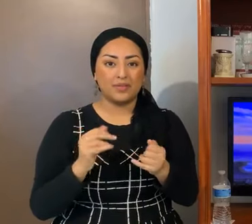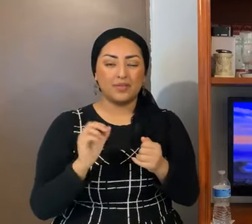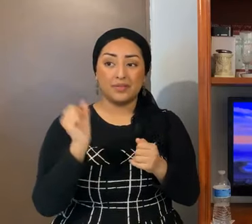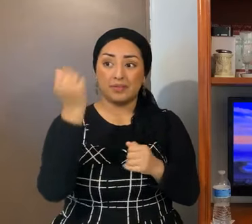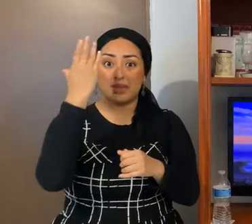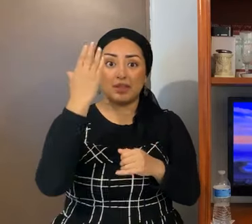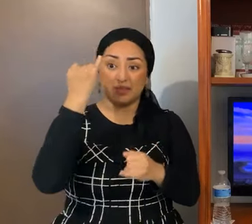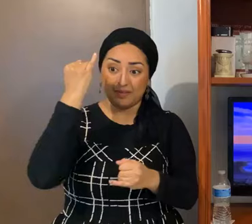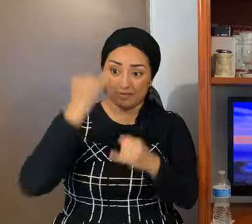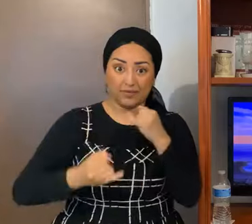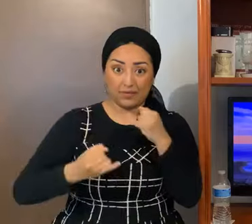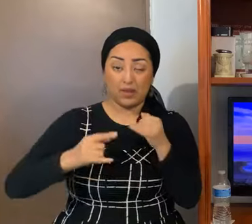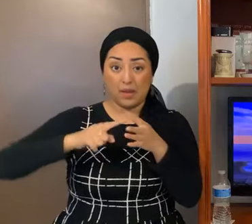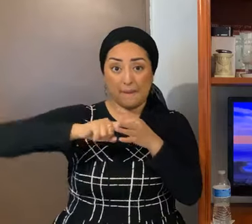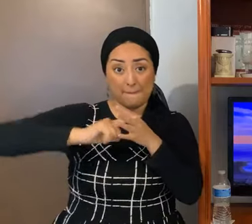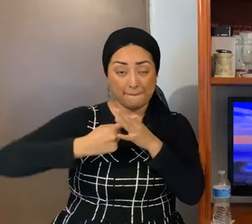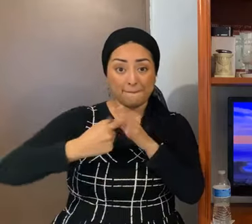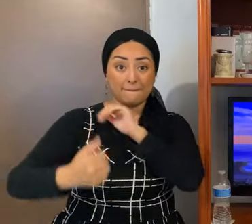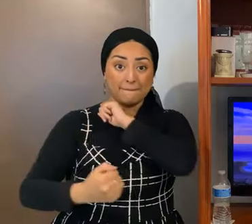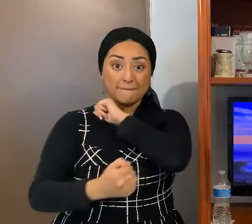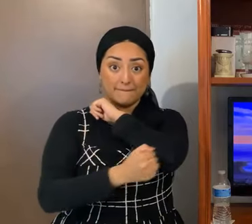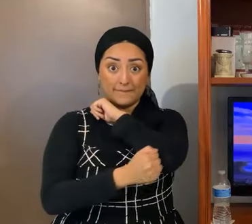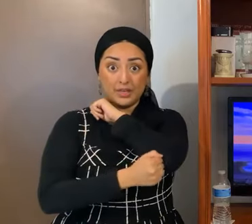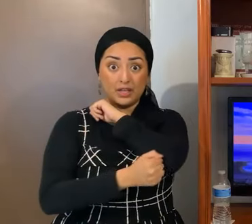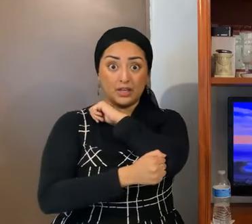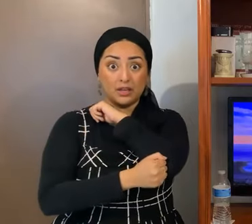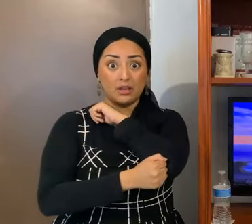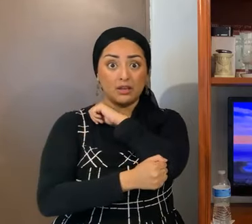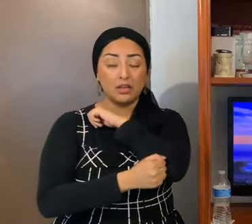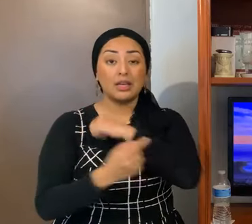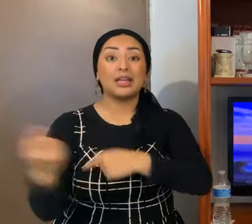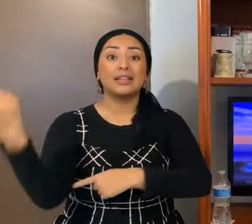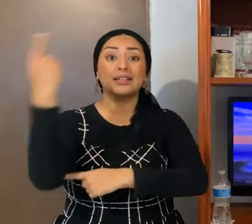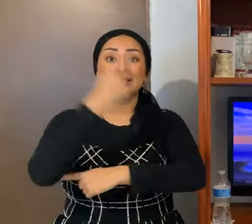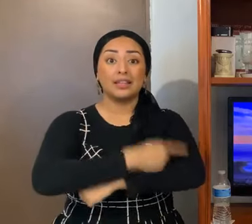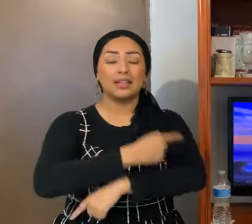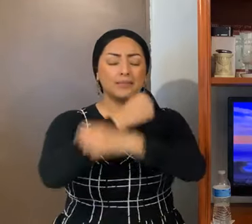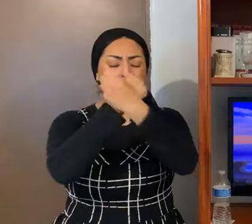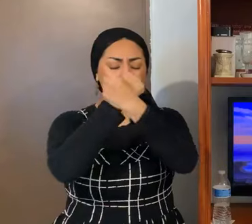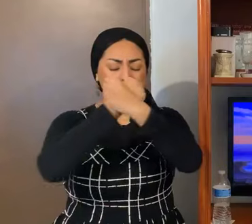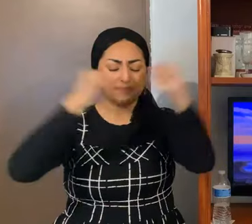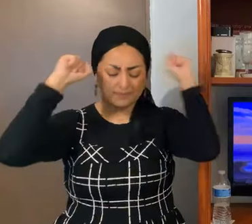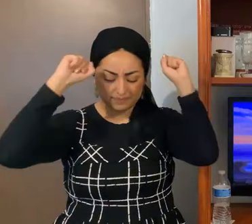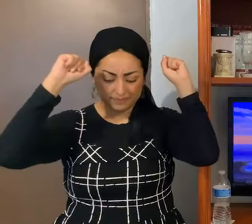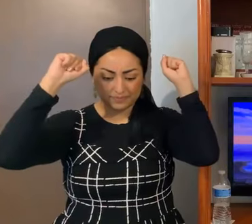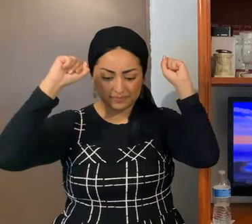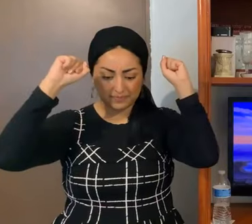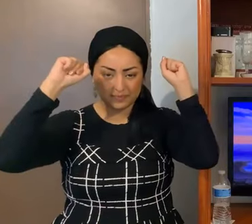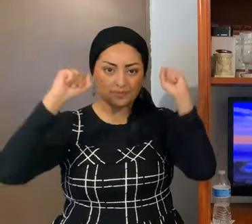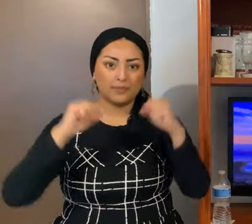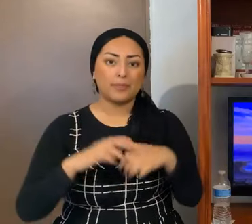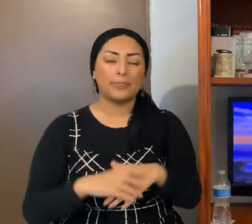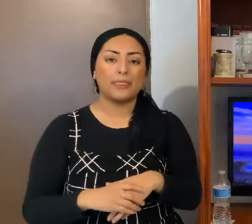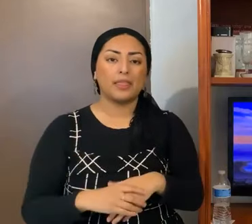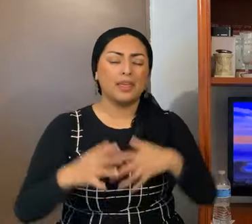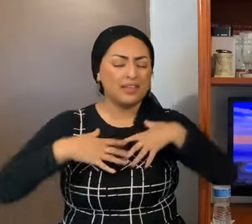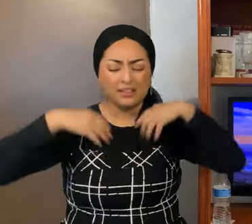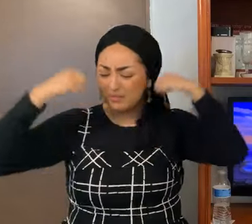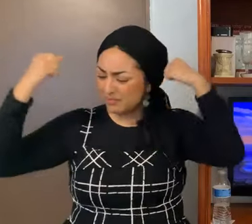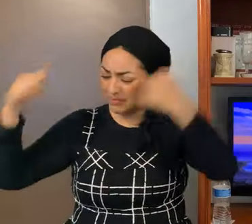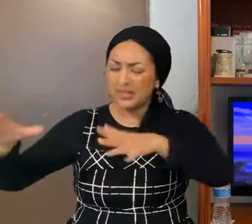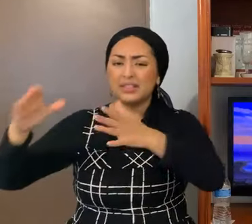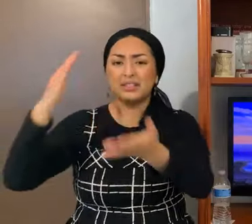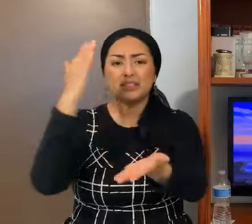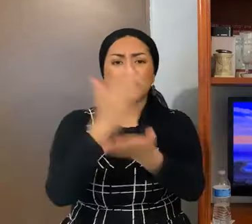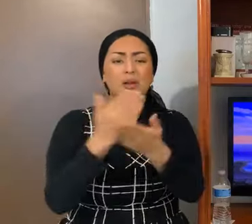cuando inicie el precioso Shabbat de Pesach, será un día de liberación, de libertad. Renuncia ya